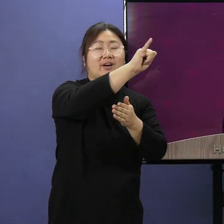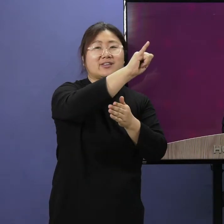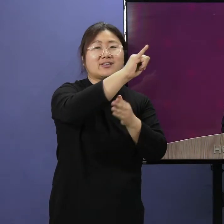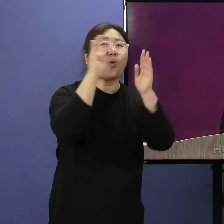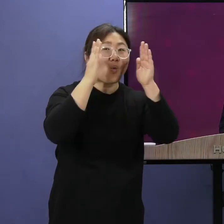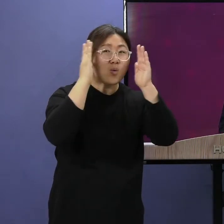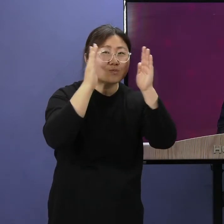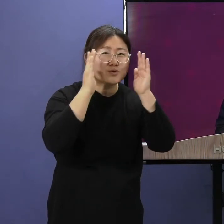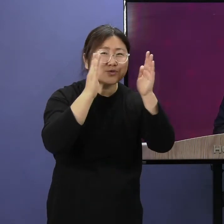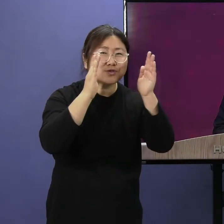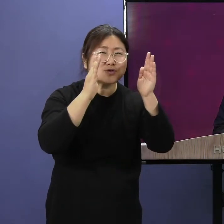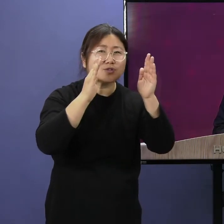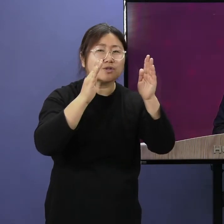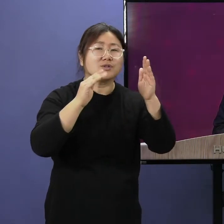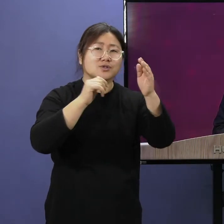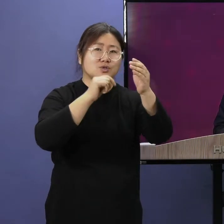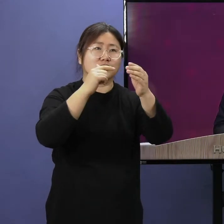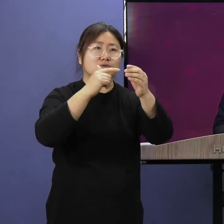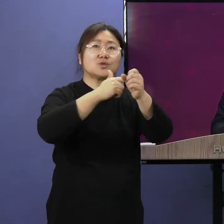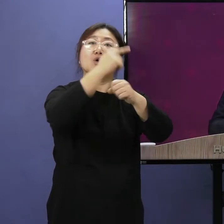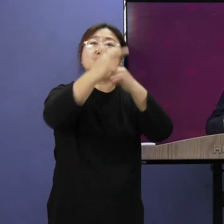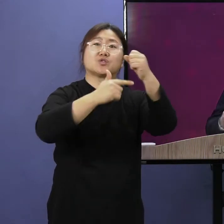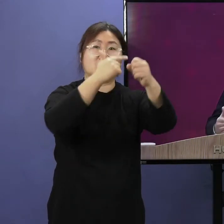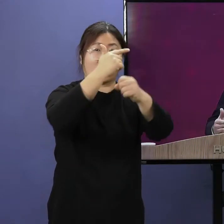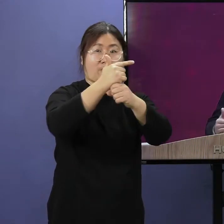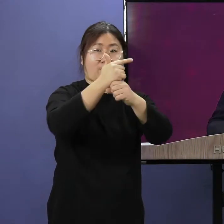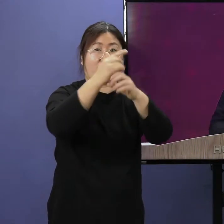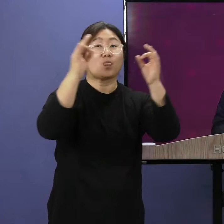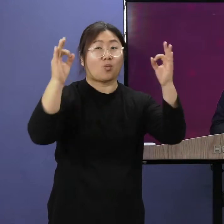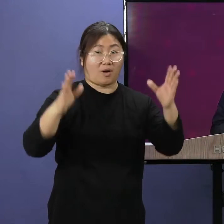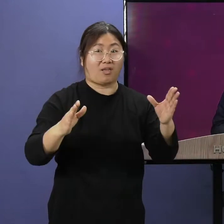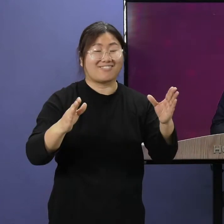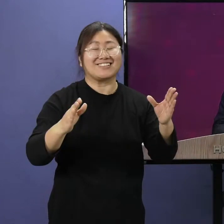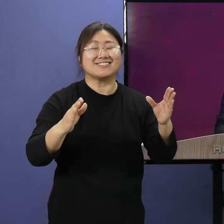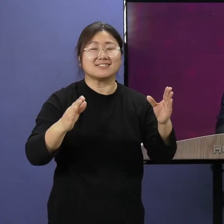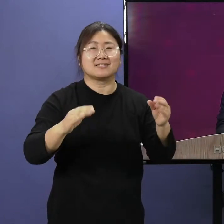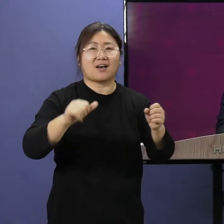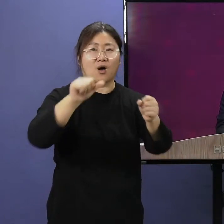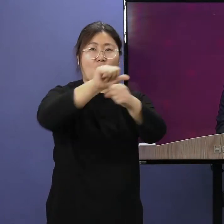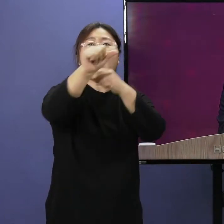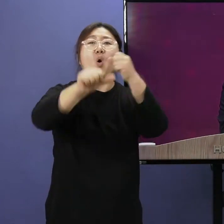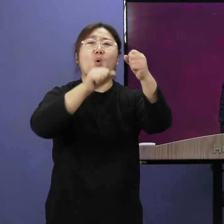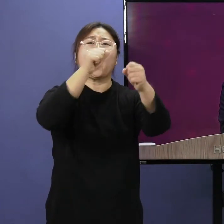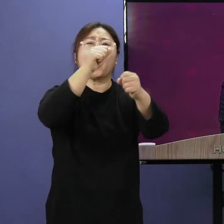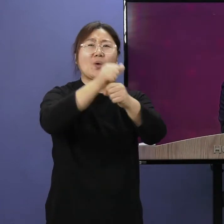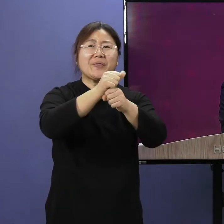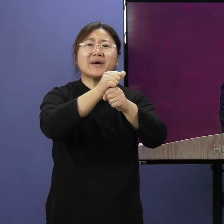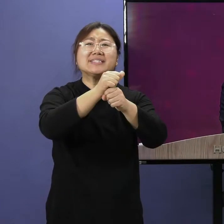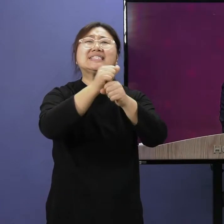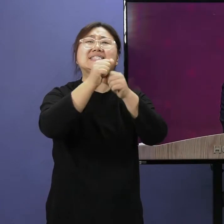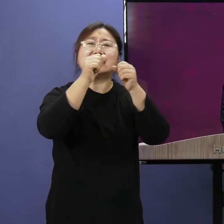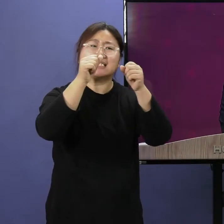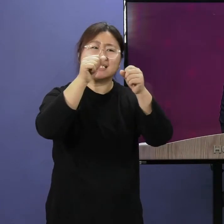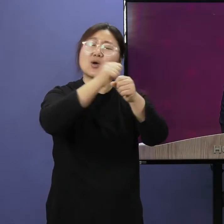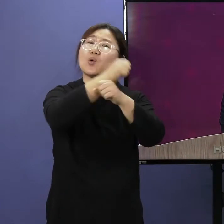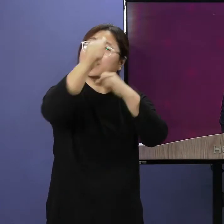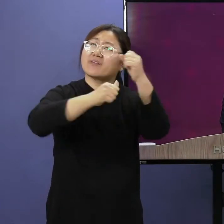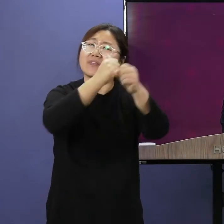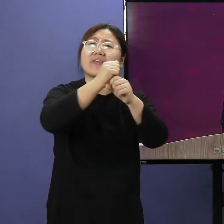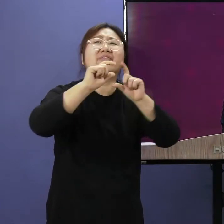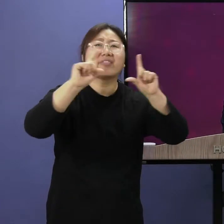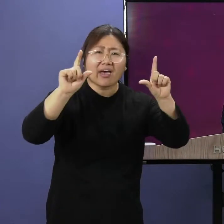이런저런 상황 때문에 좀 그 외부와 단절된 상태에 놓이게 되는 그런 상황이